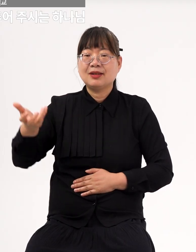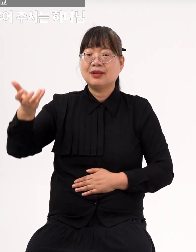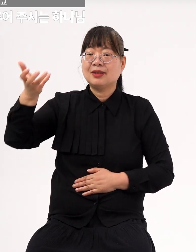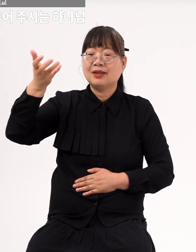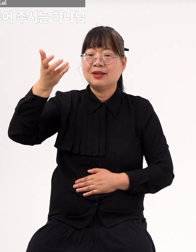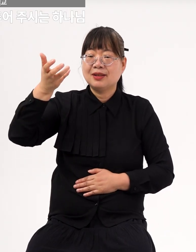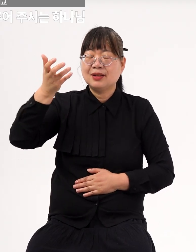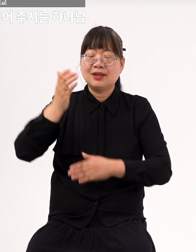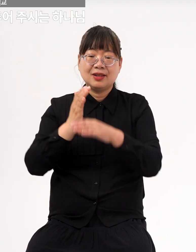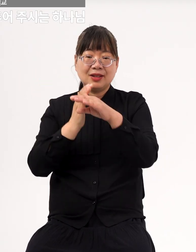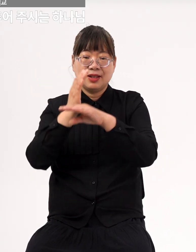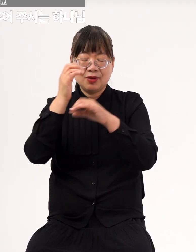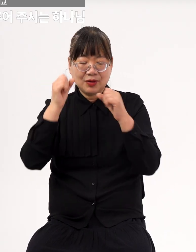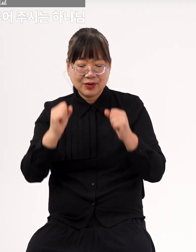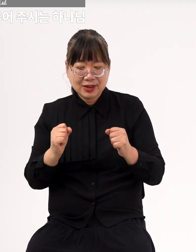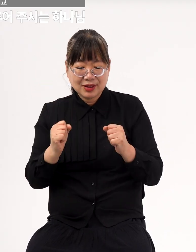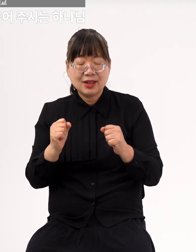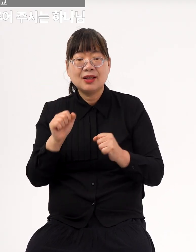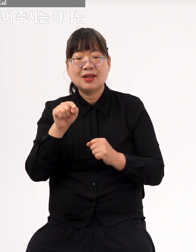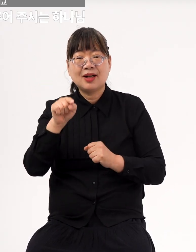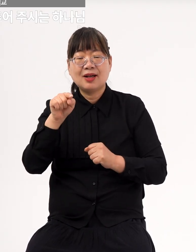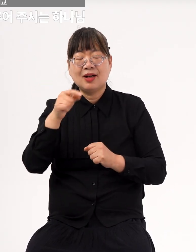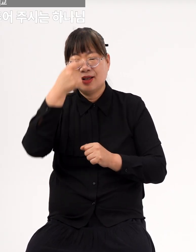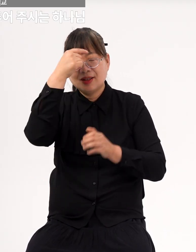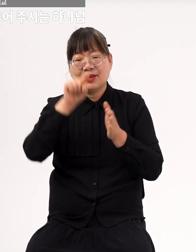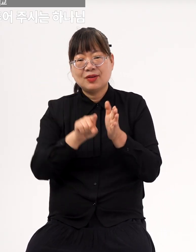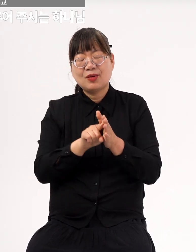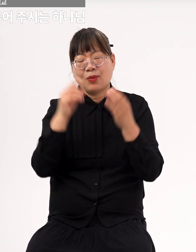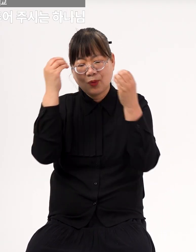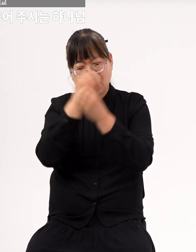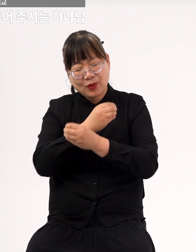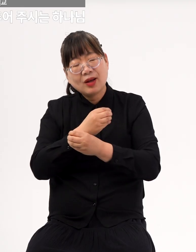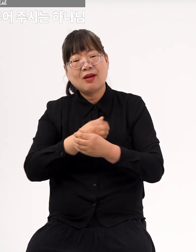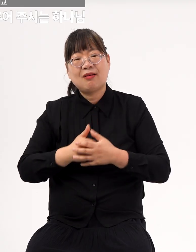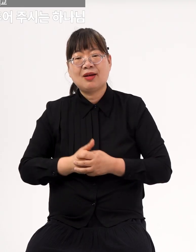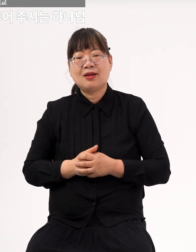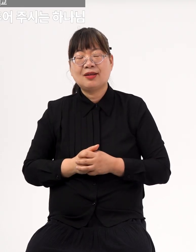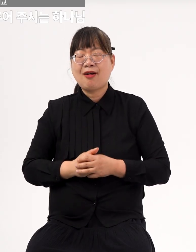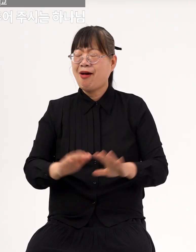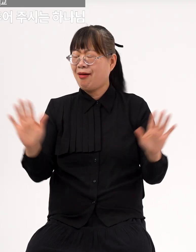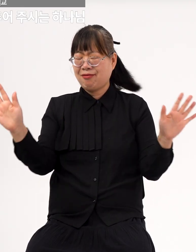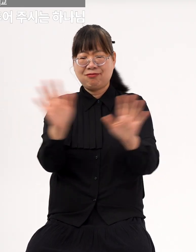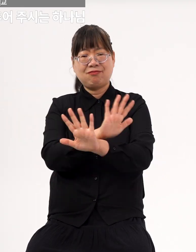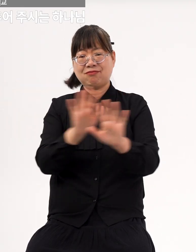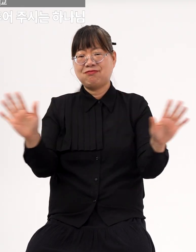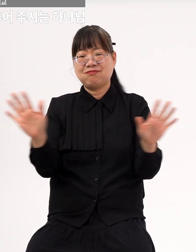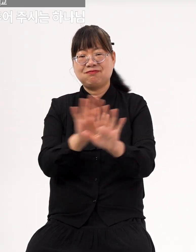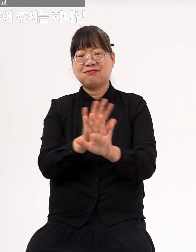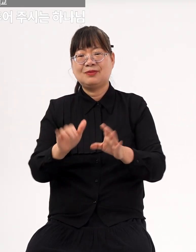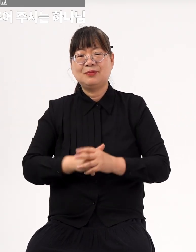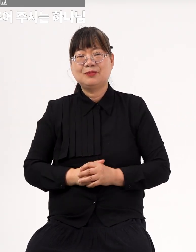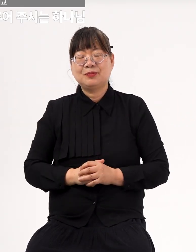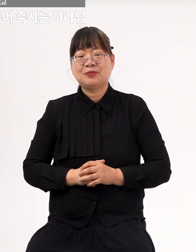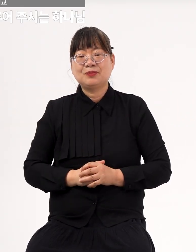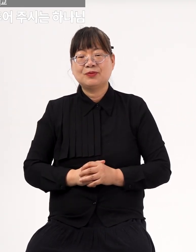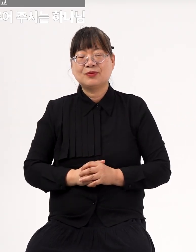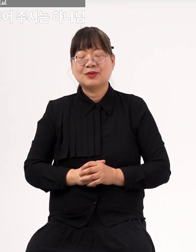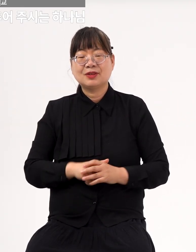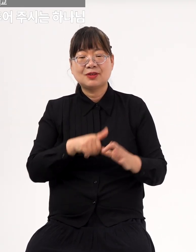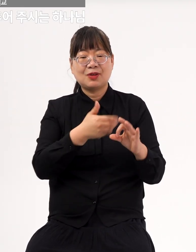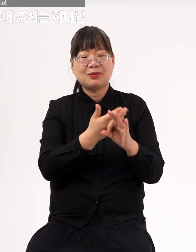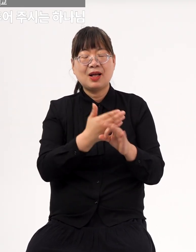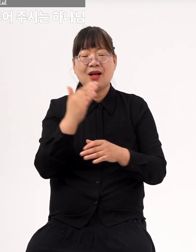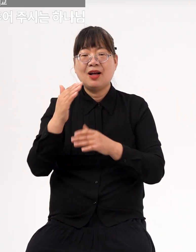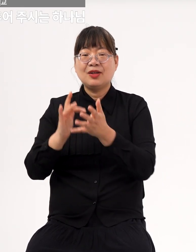되고 초월적인 존재가 되는 것으로 기독교를 오해합니다. 그런 게 아니에요. 그러려면 뭐하러